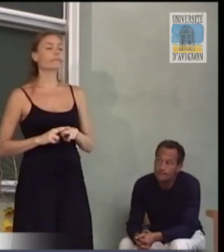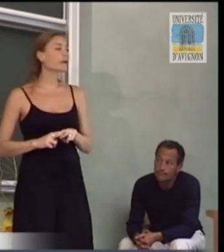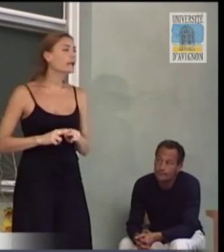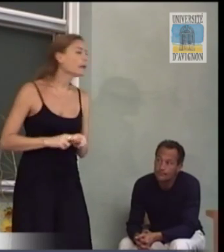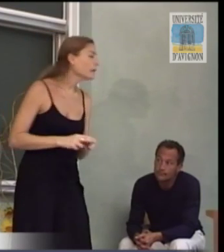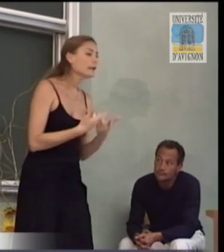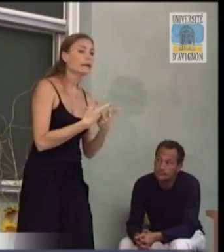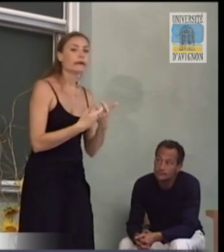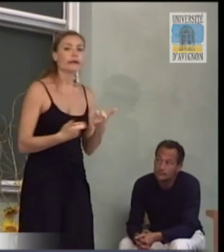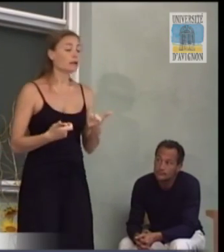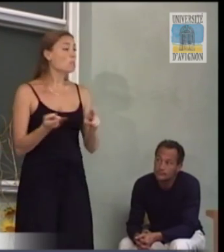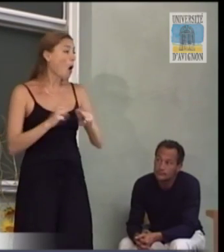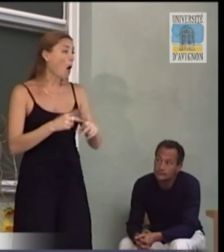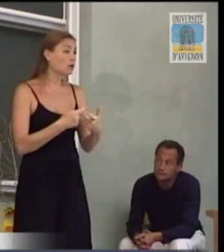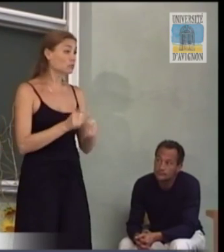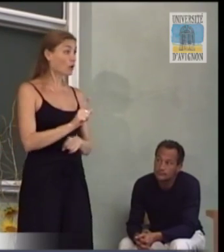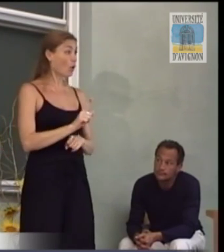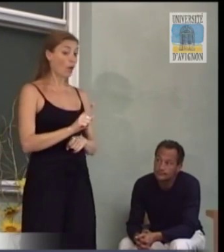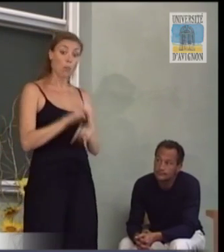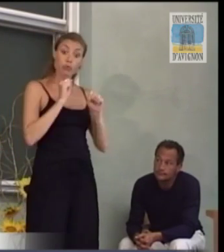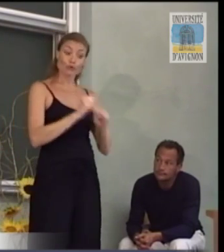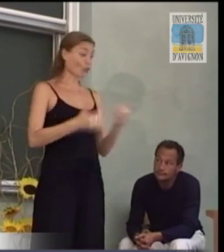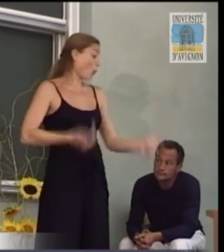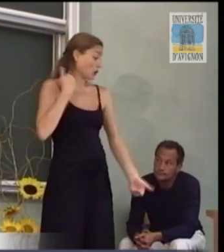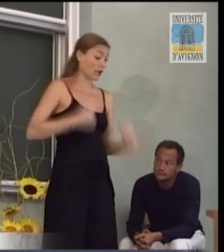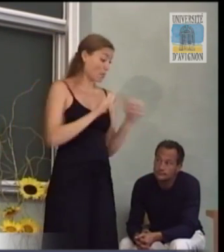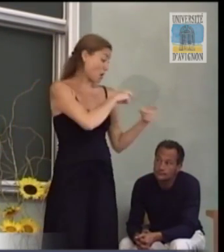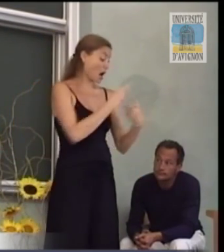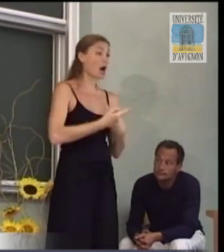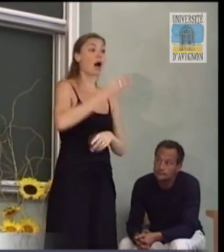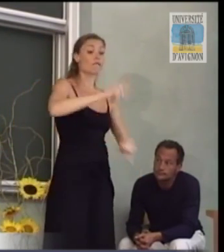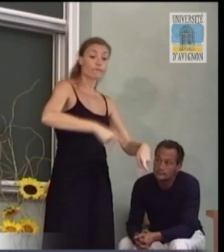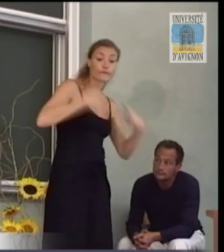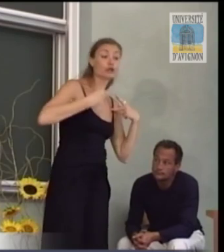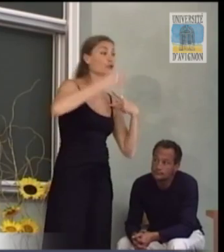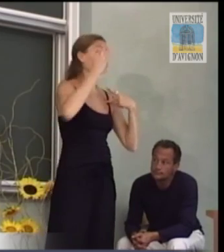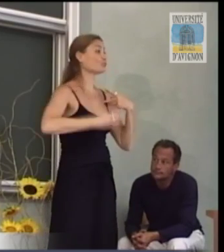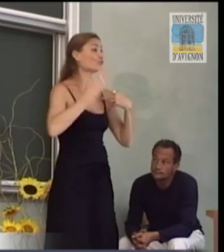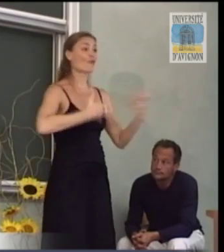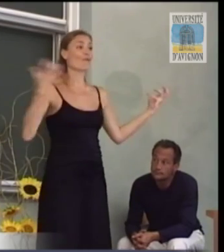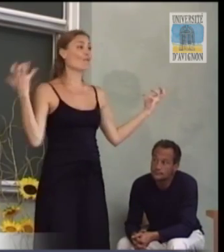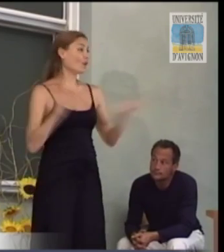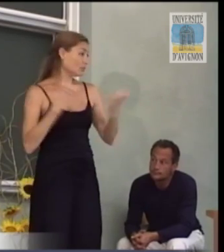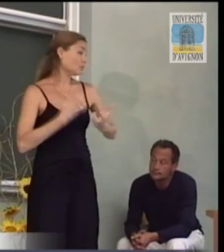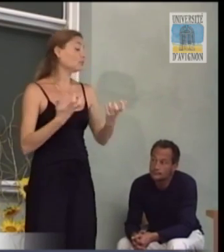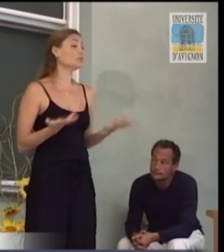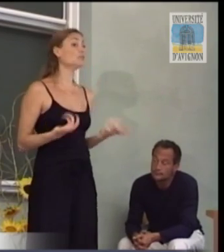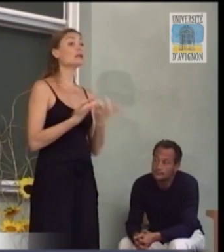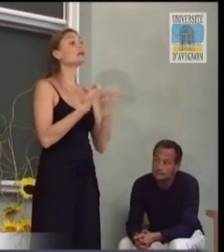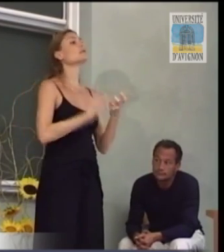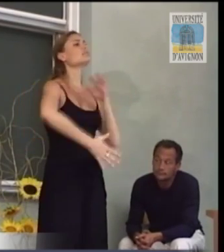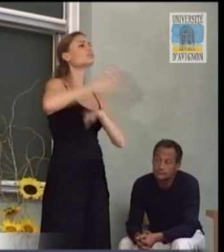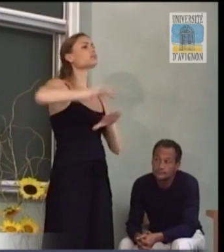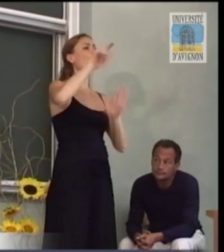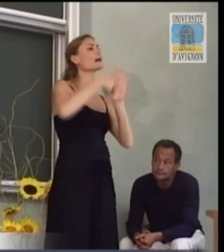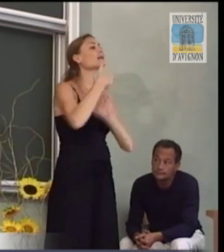vie, avec besoin, avec envie. Voilà, c'est une manière comme ça de les faire entrer, comme en 2003, pour l'année européenne des personnes handicapées,